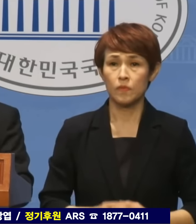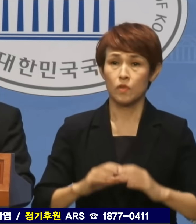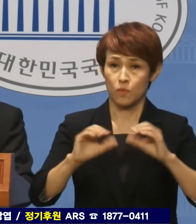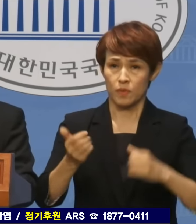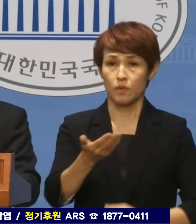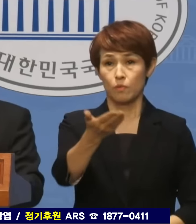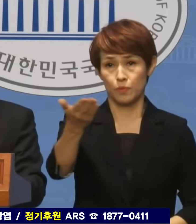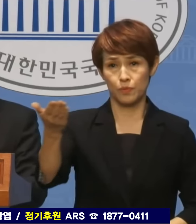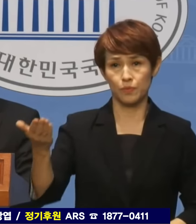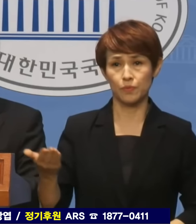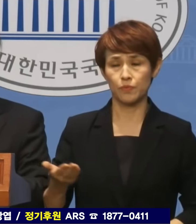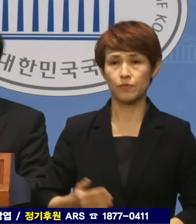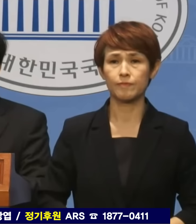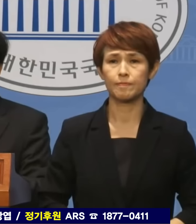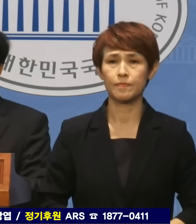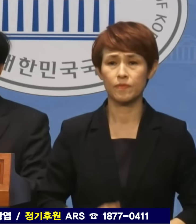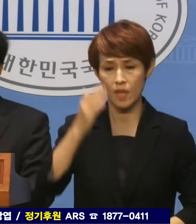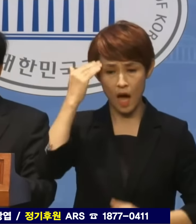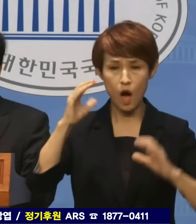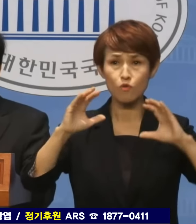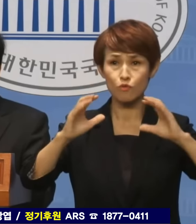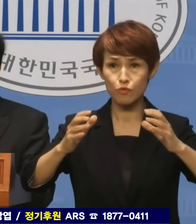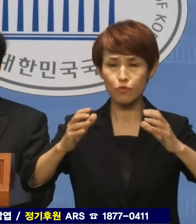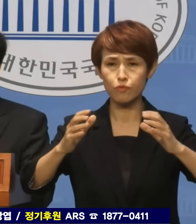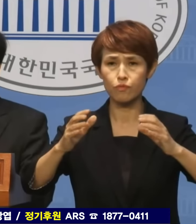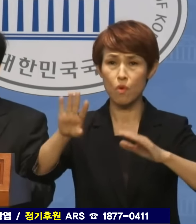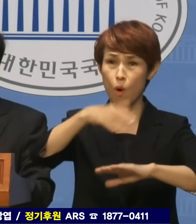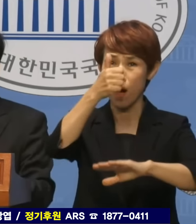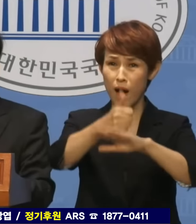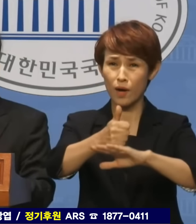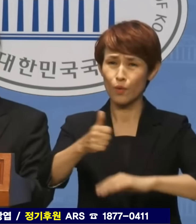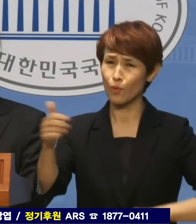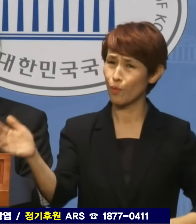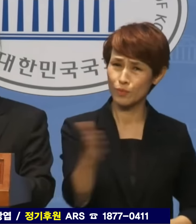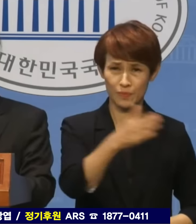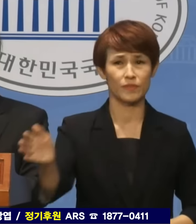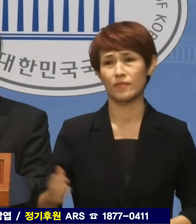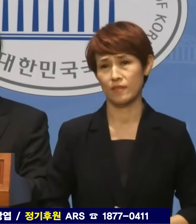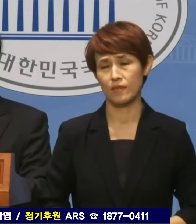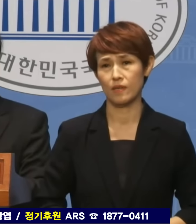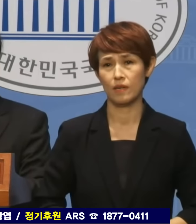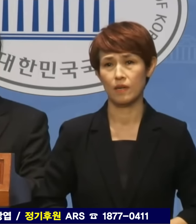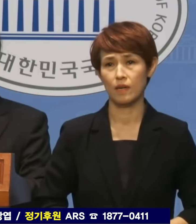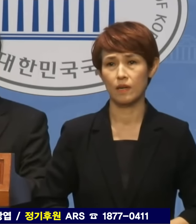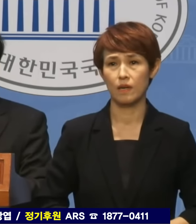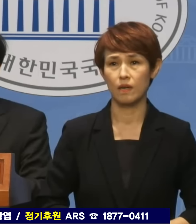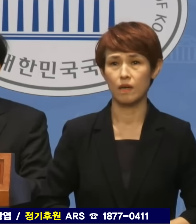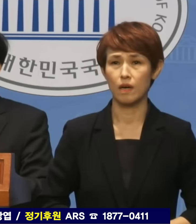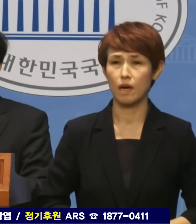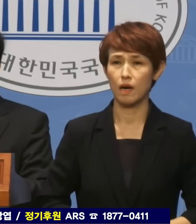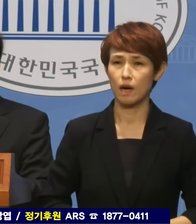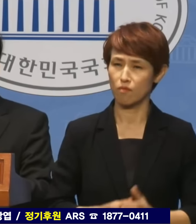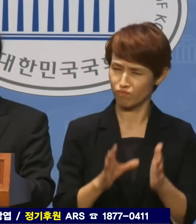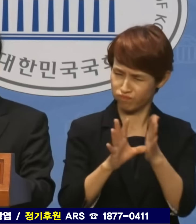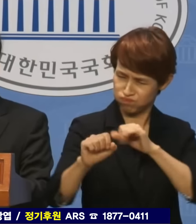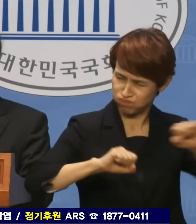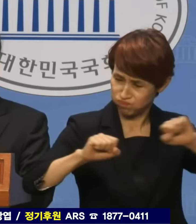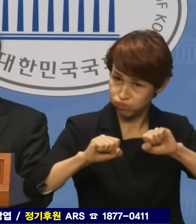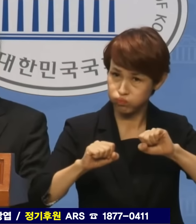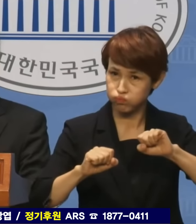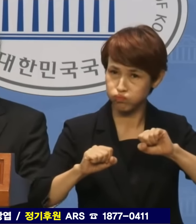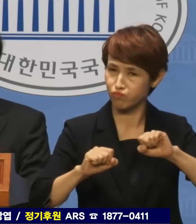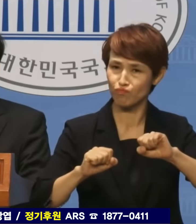존경하는 국민 여러분, 대한민국에는 왕이 있을 수 없습니다. 무슨 일을 저질러도 수사 대상이